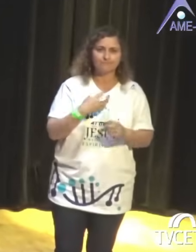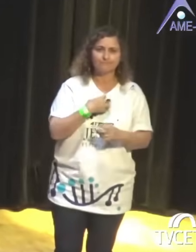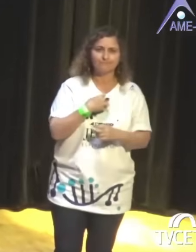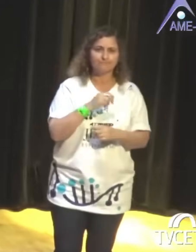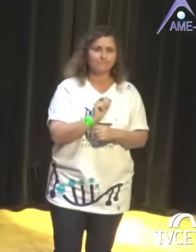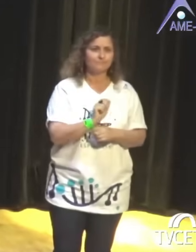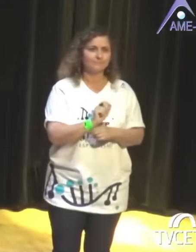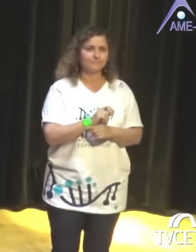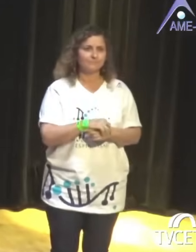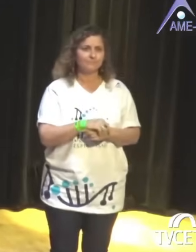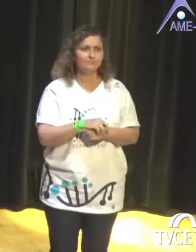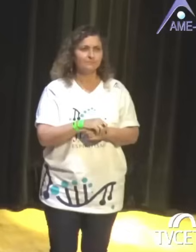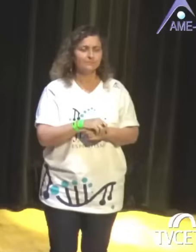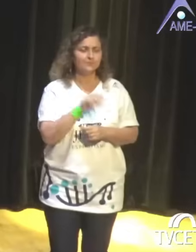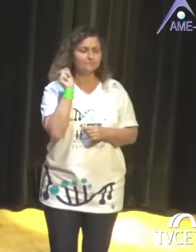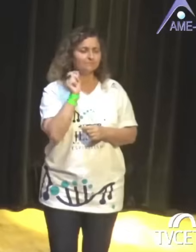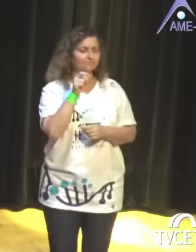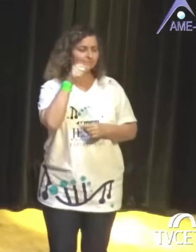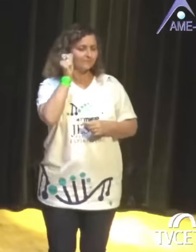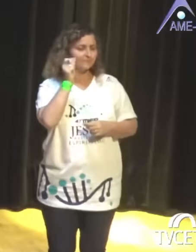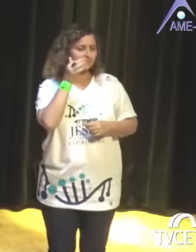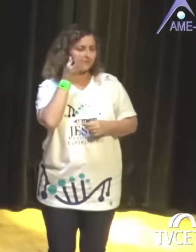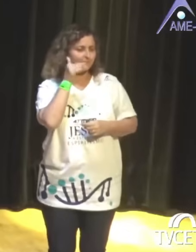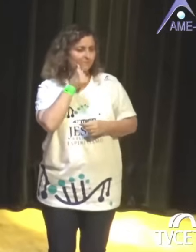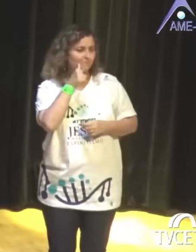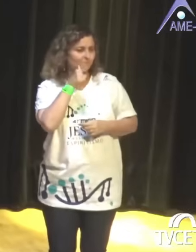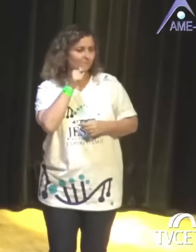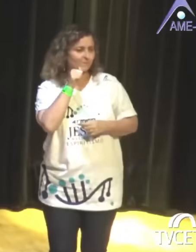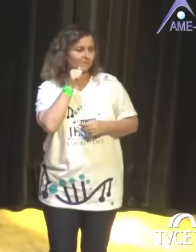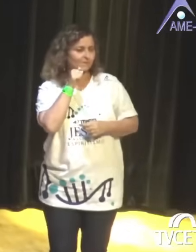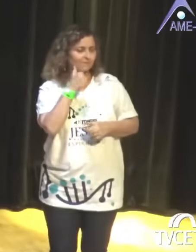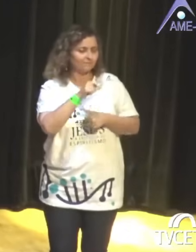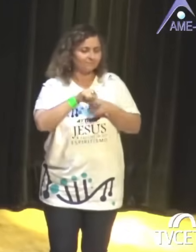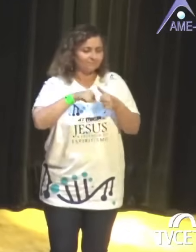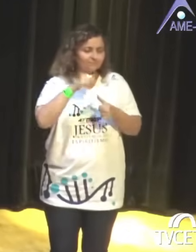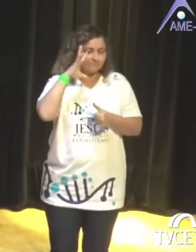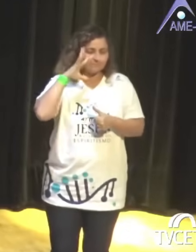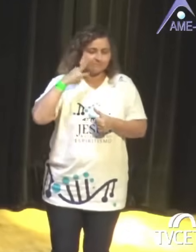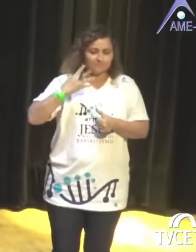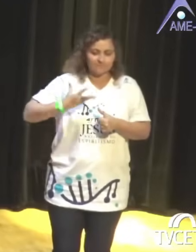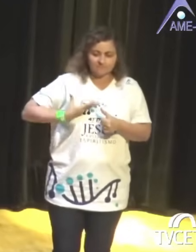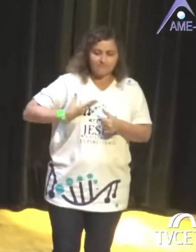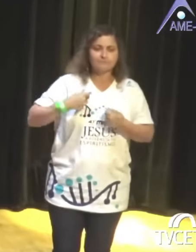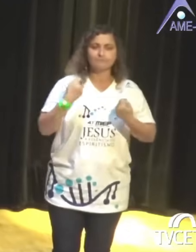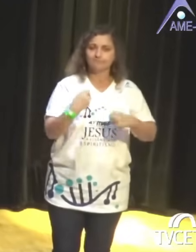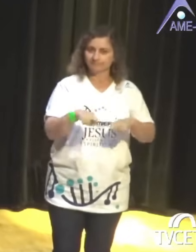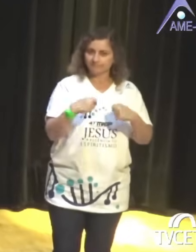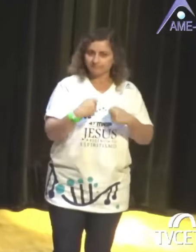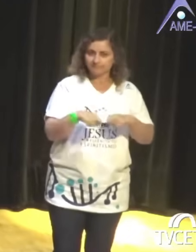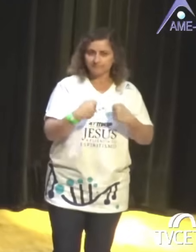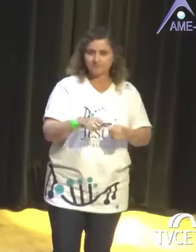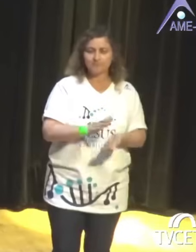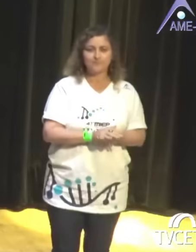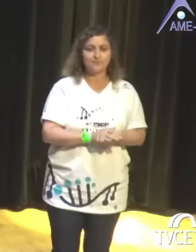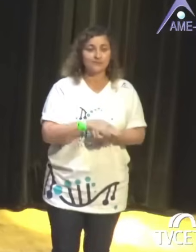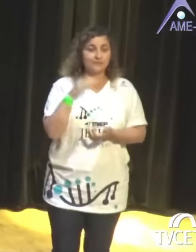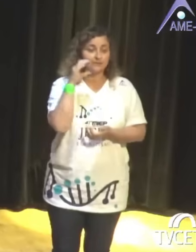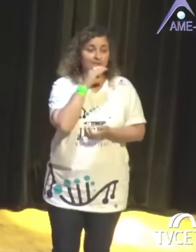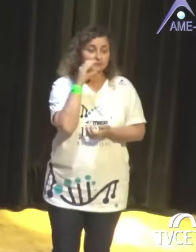esse toque feminino no movimento Espírita que precisa